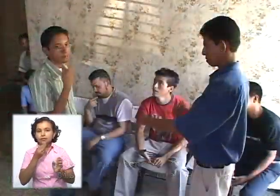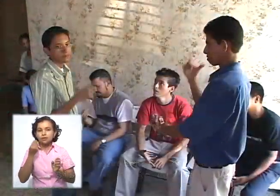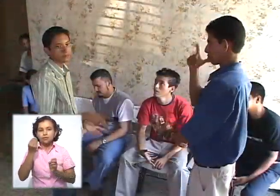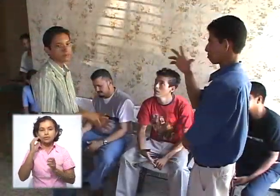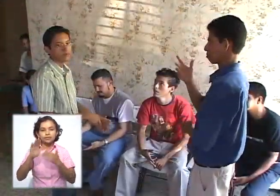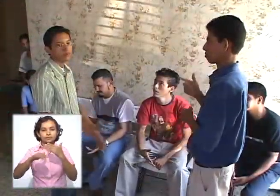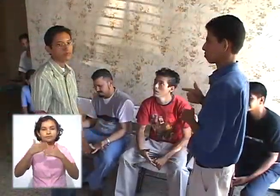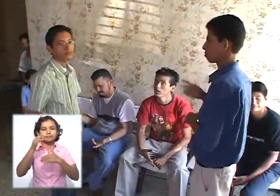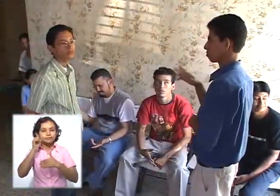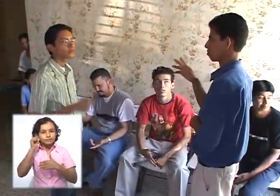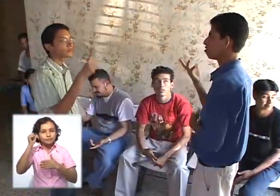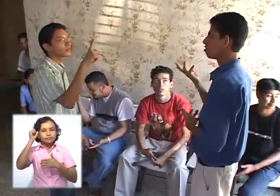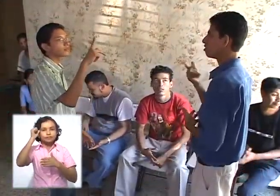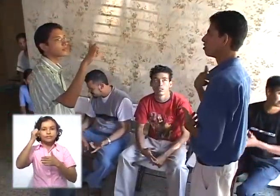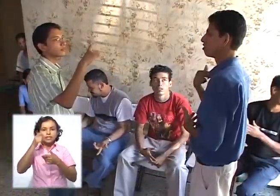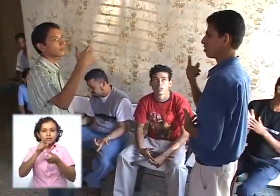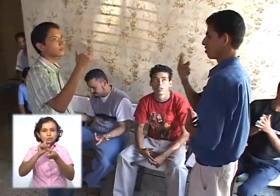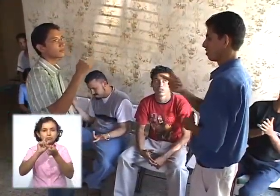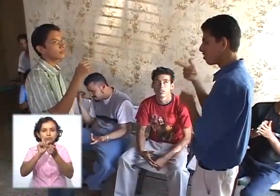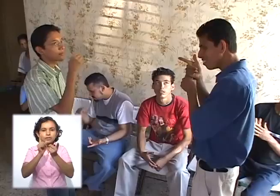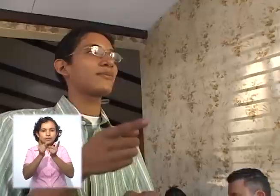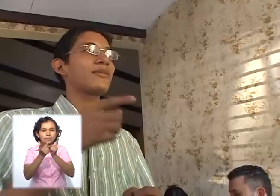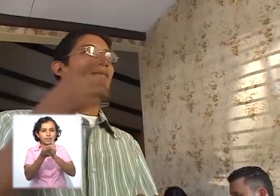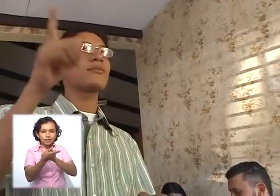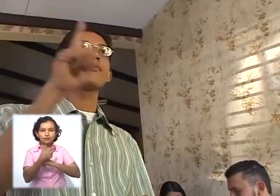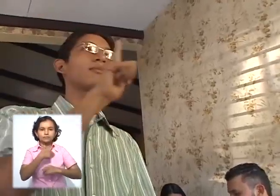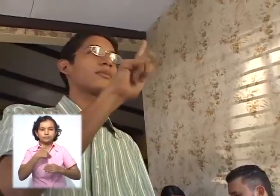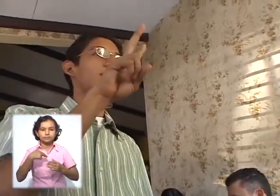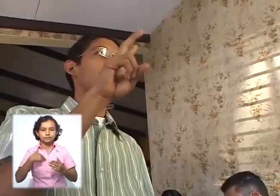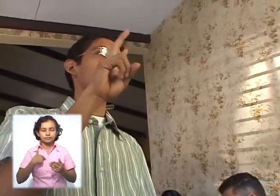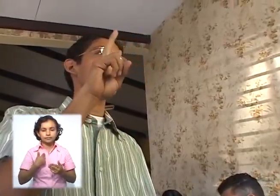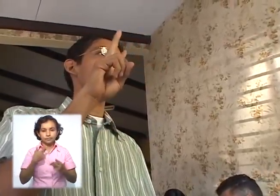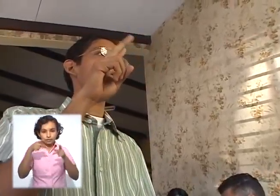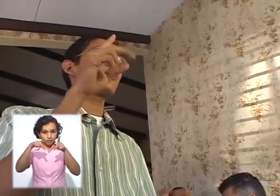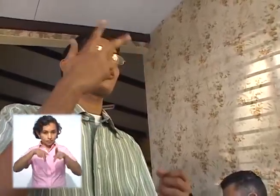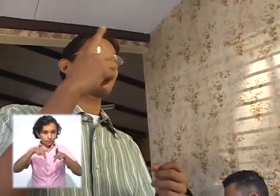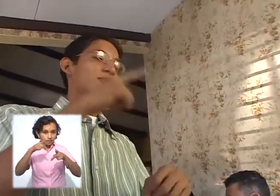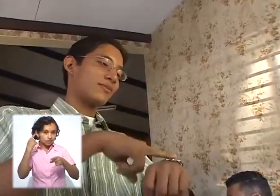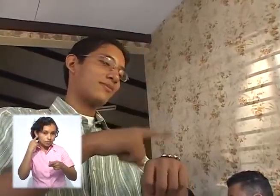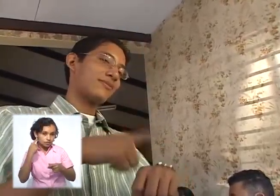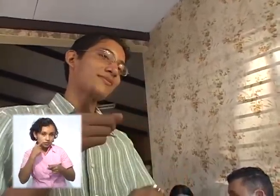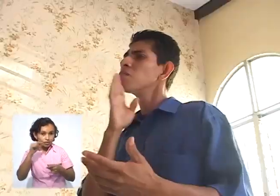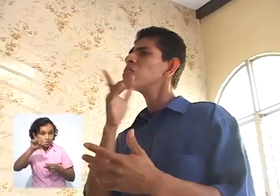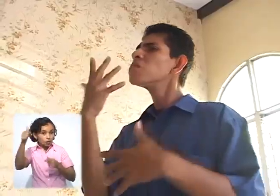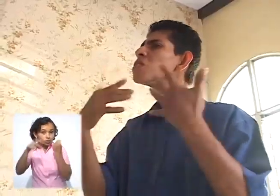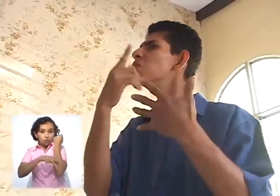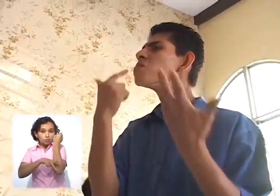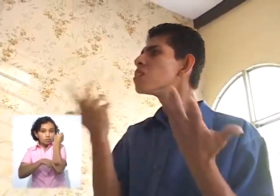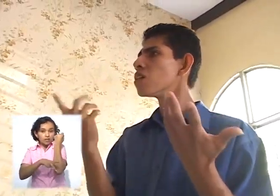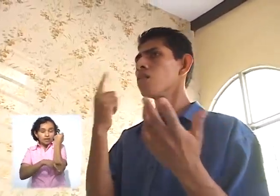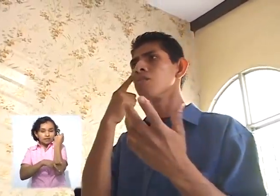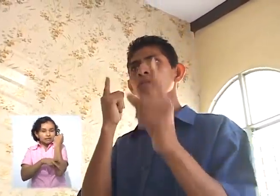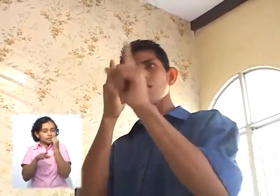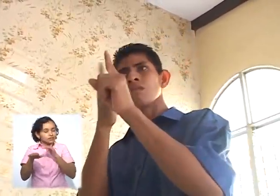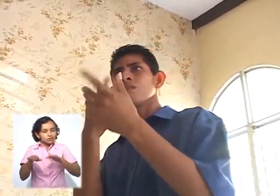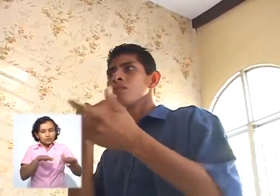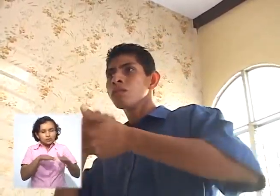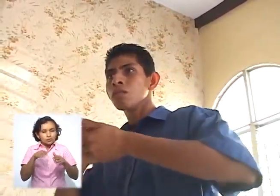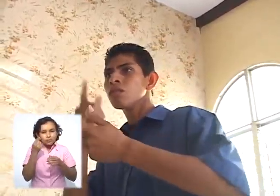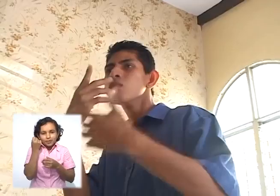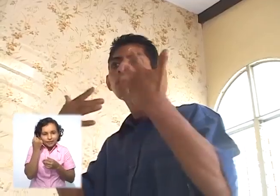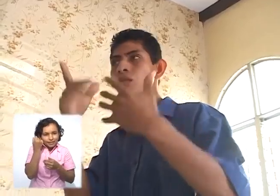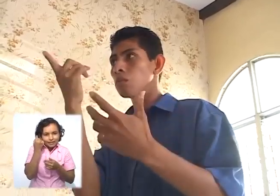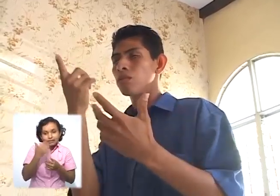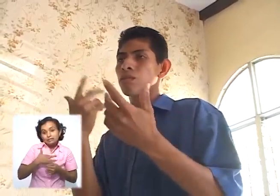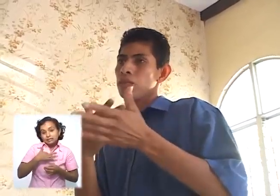Una persona sorda de cualquier otro país del mundo, necesitaría un traductor para entender a los sordos nicas, porque el idioma